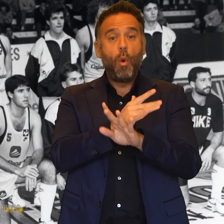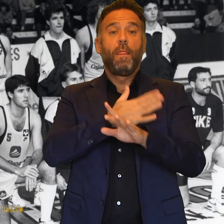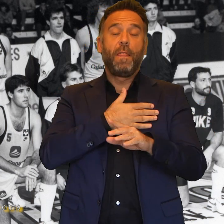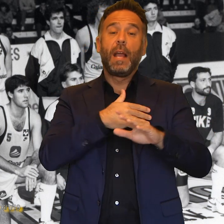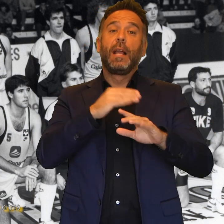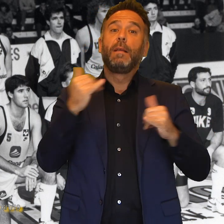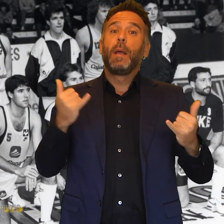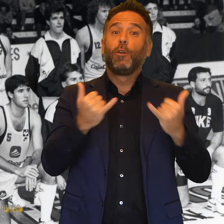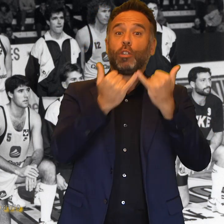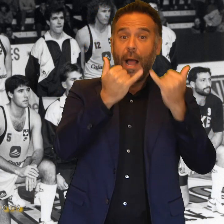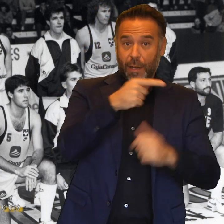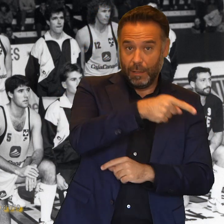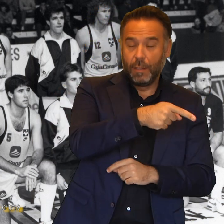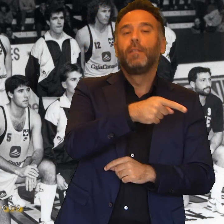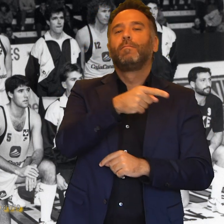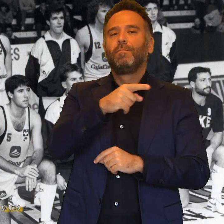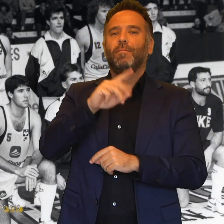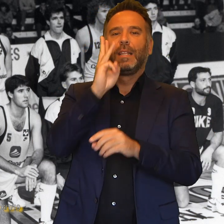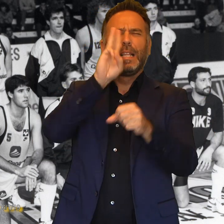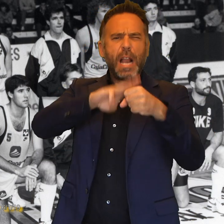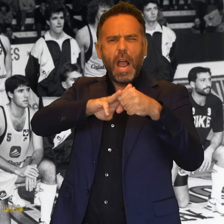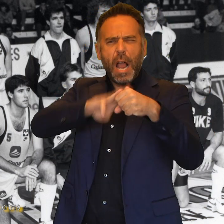más triples anotados en la Liga Endesa.